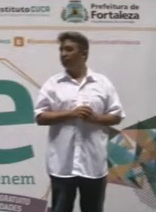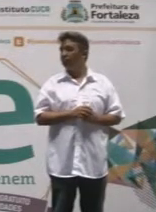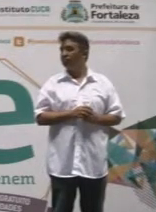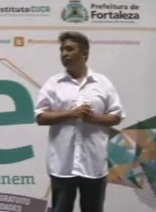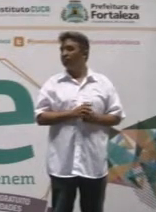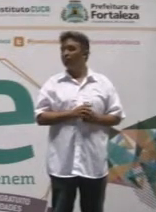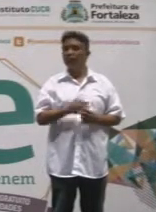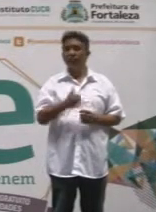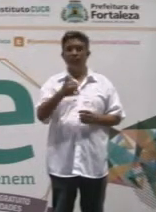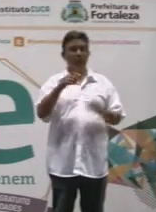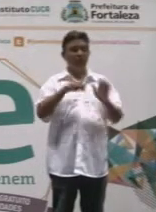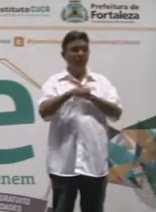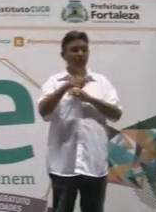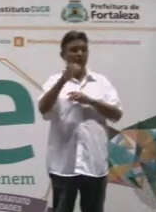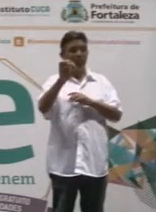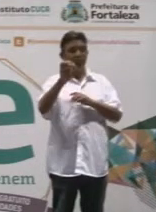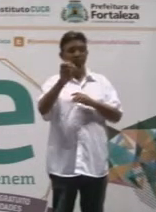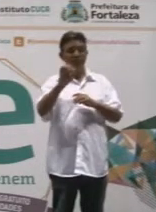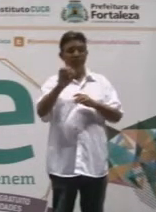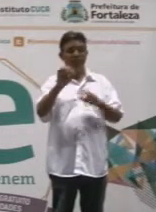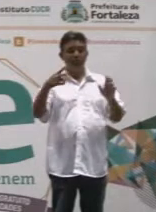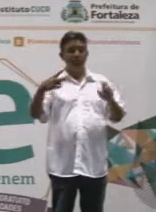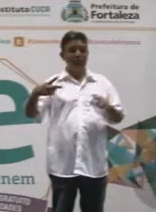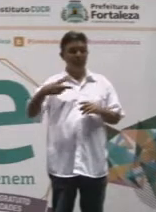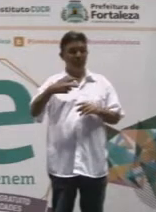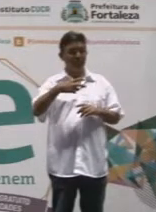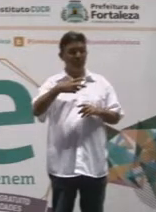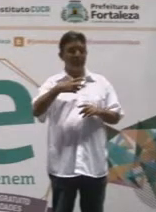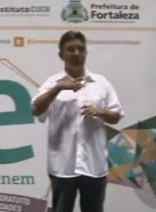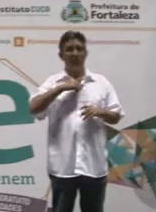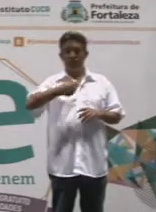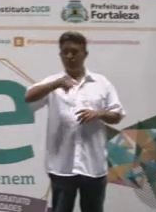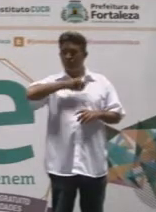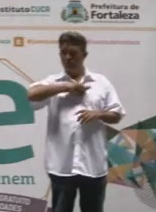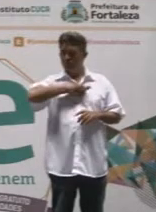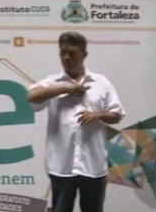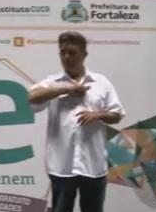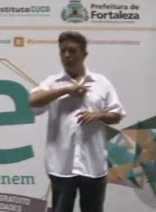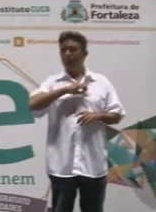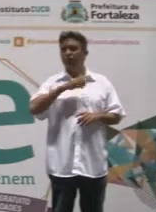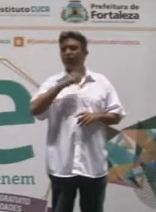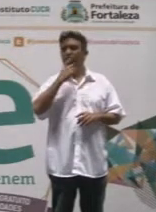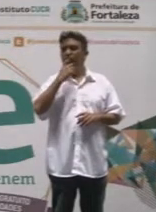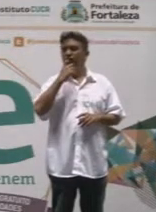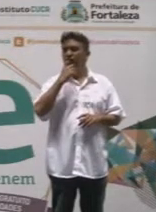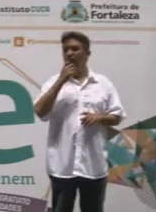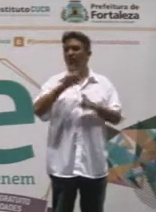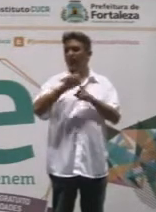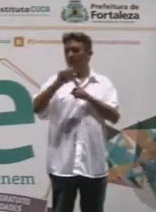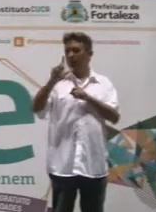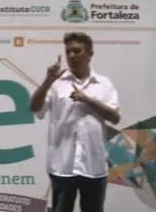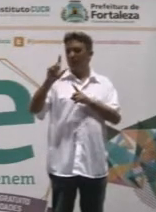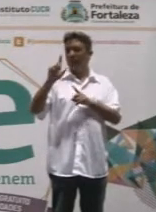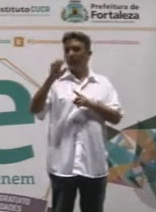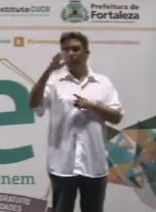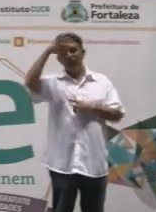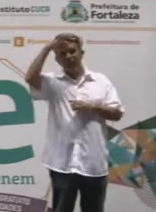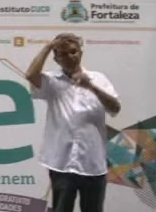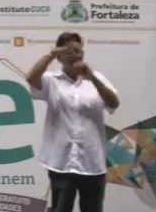Para a questão 10. Uma virose transmitida por meio de sangue, sêmen, secreções vaginais e leite